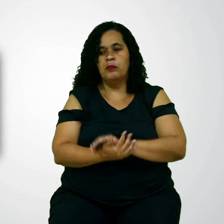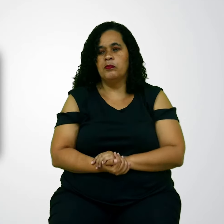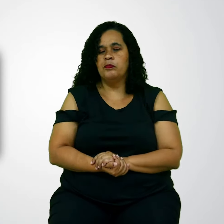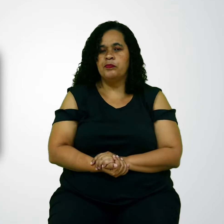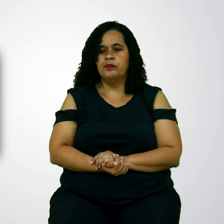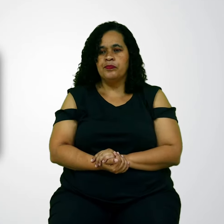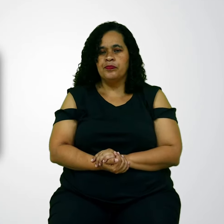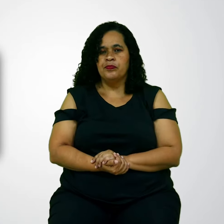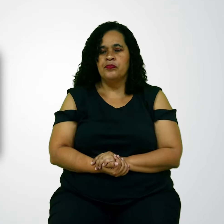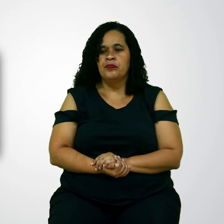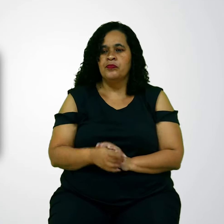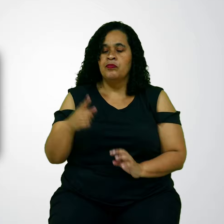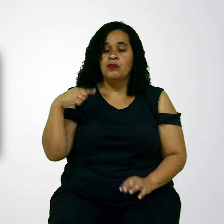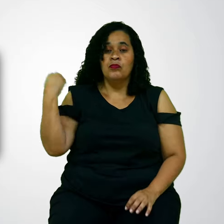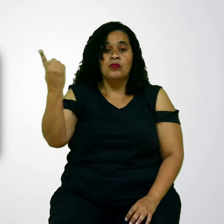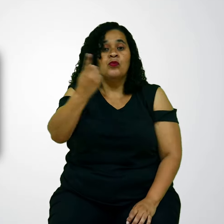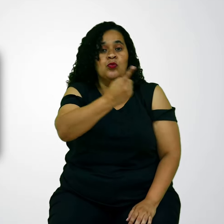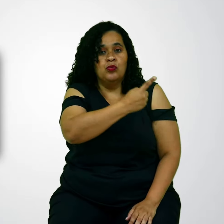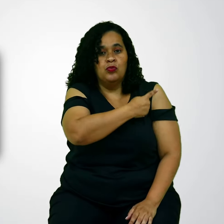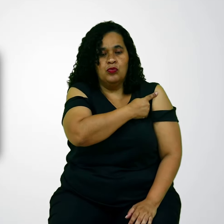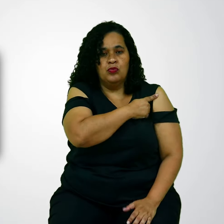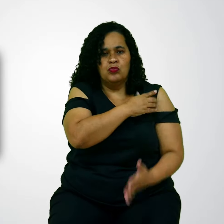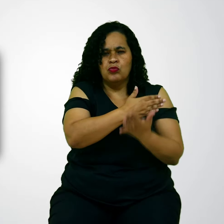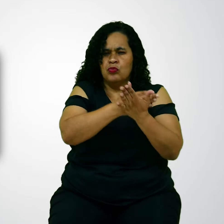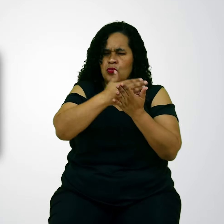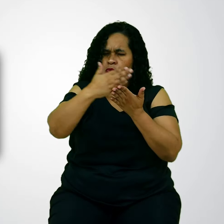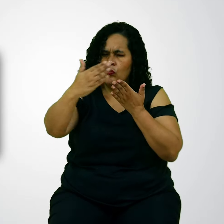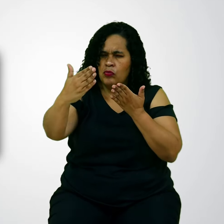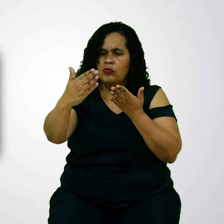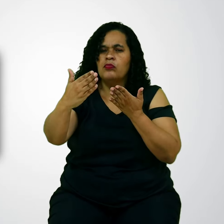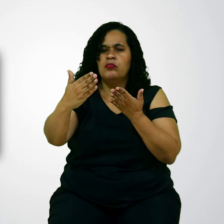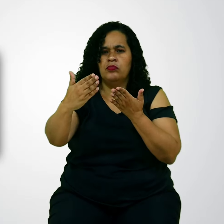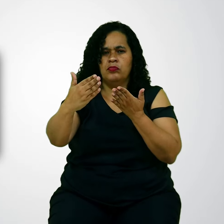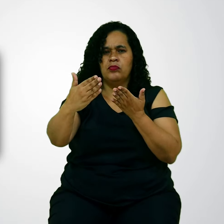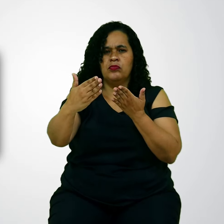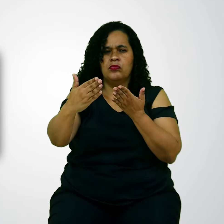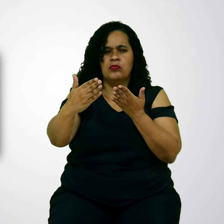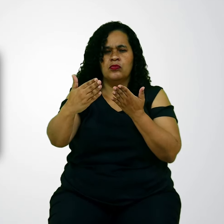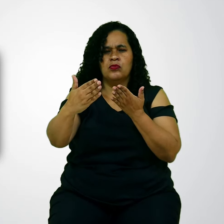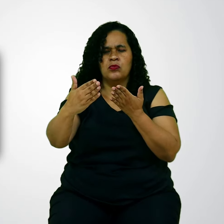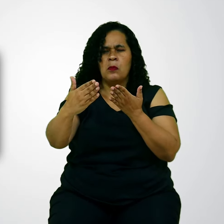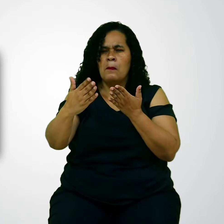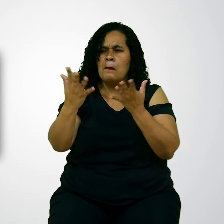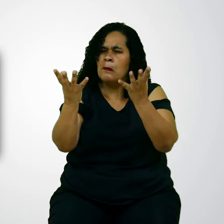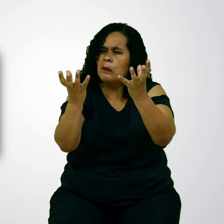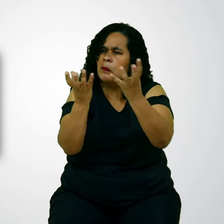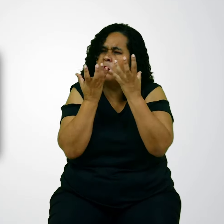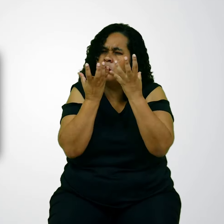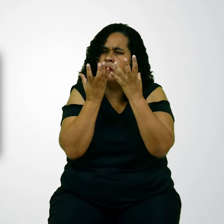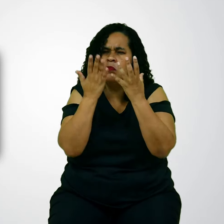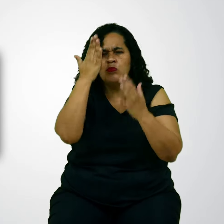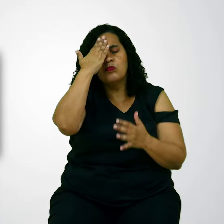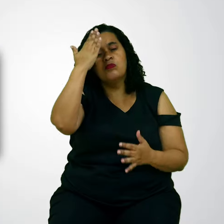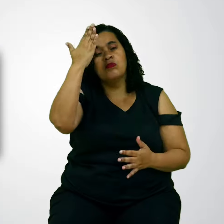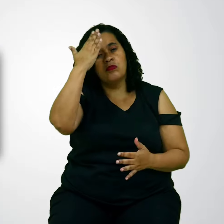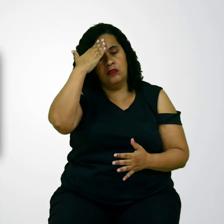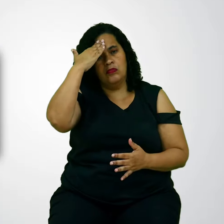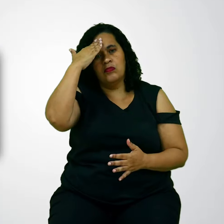Nós, no início da gestão, a gente fez uma releitura da história da Igreja Adventista da Promessa.